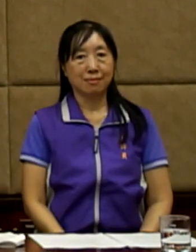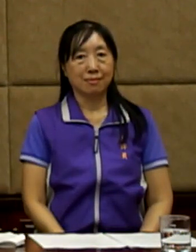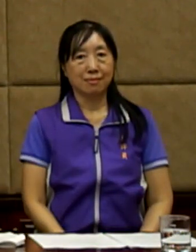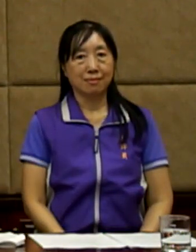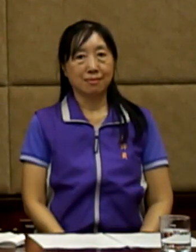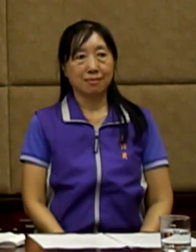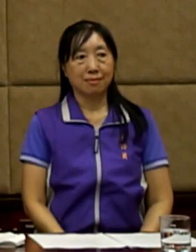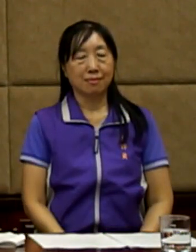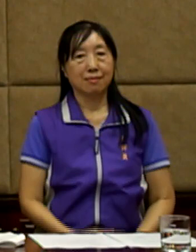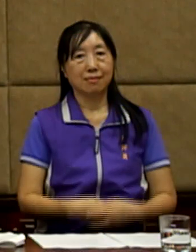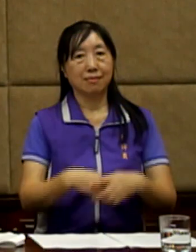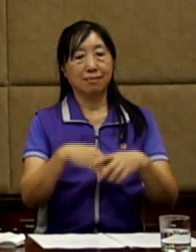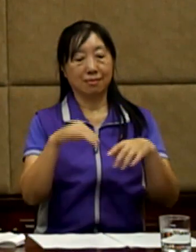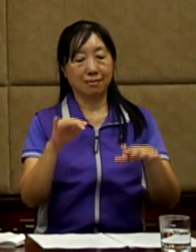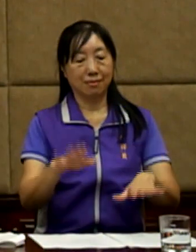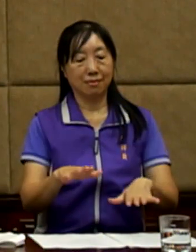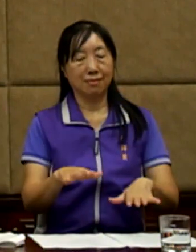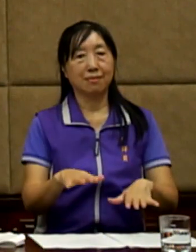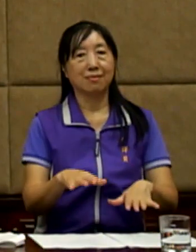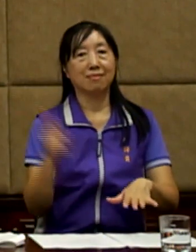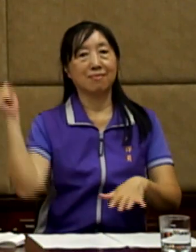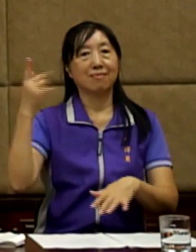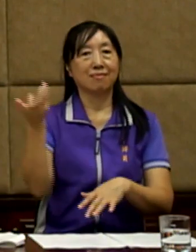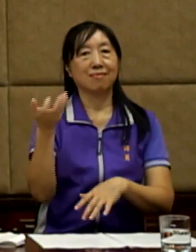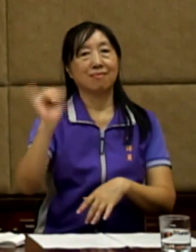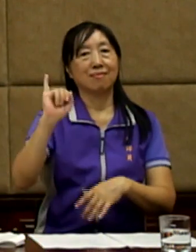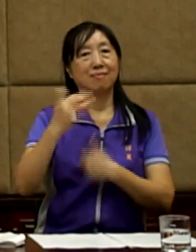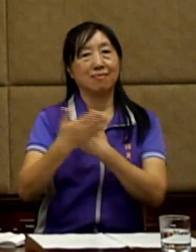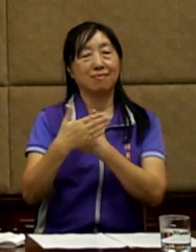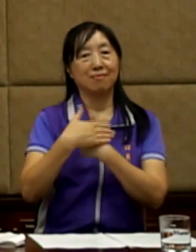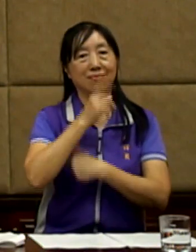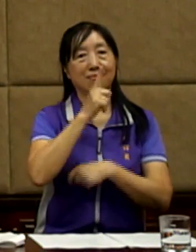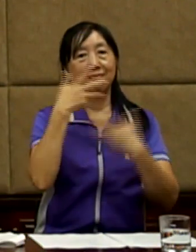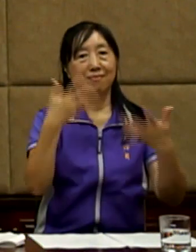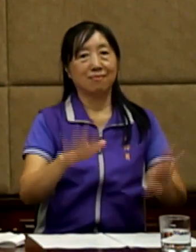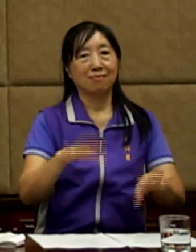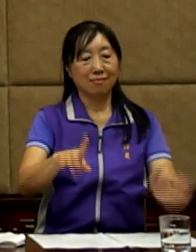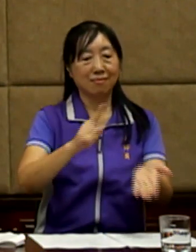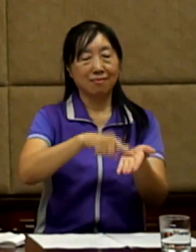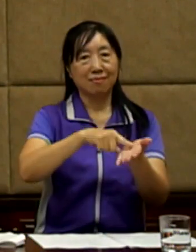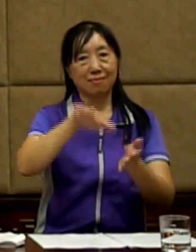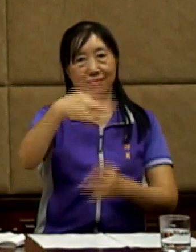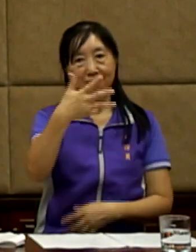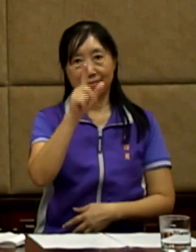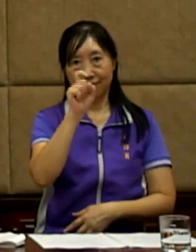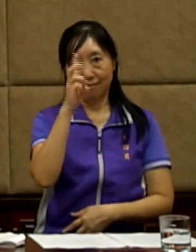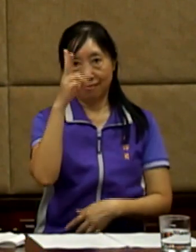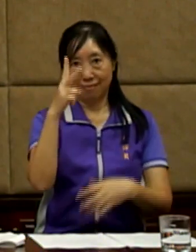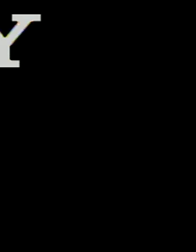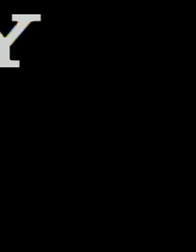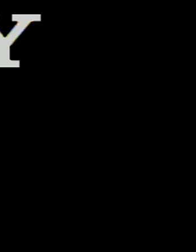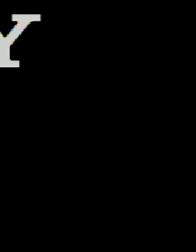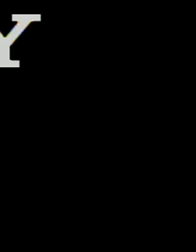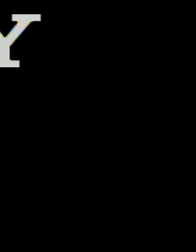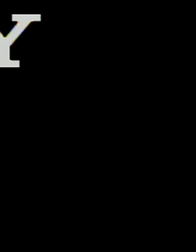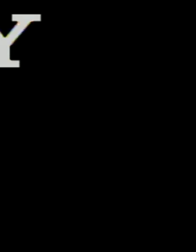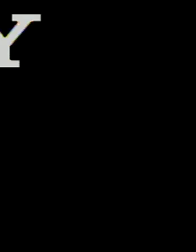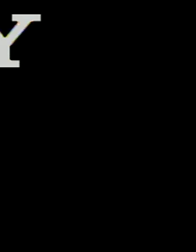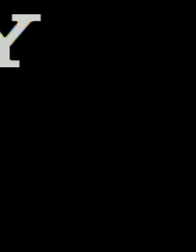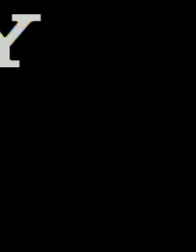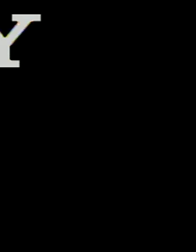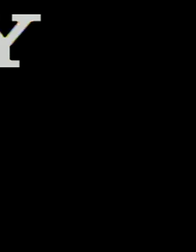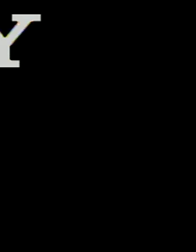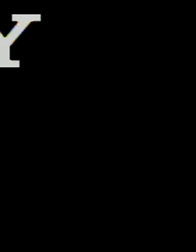们丽婷已经帮忙我讲很多了。今天812次的委员会议共审议了8个案子。